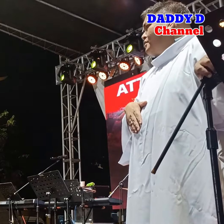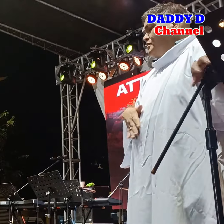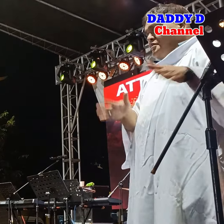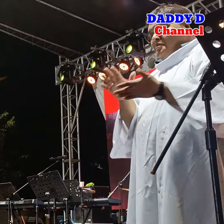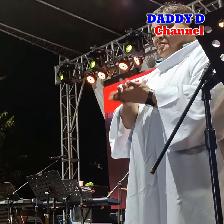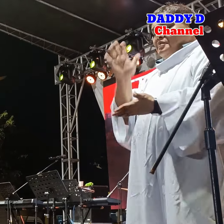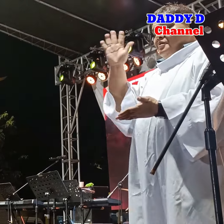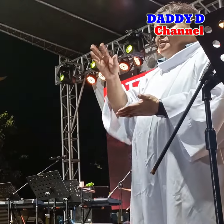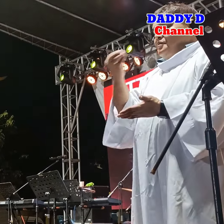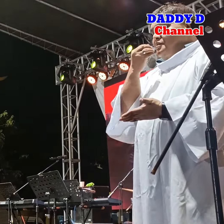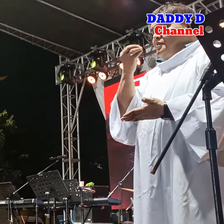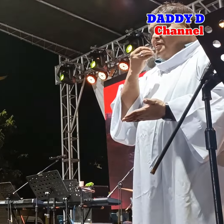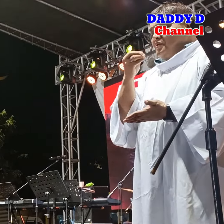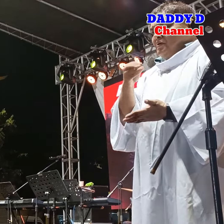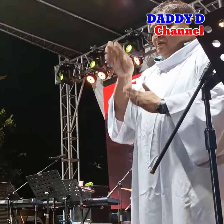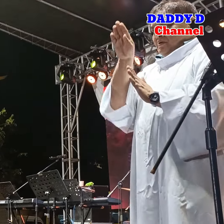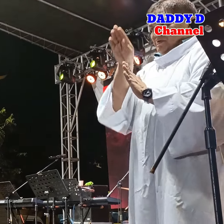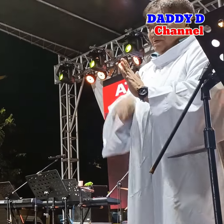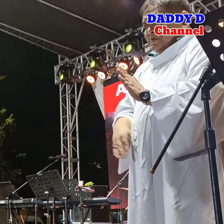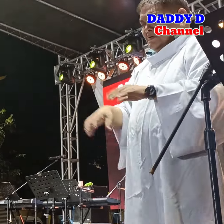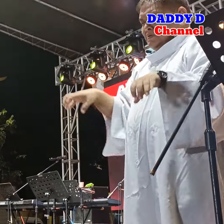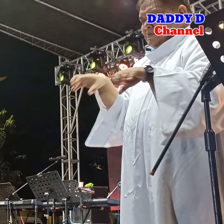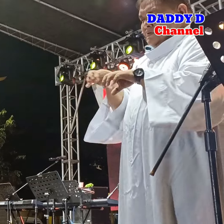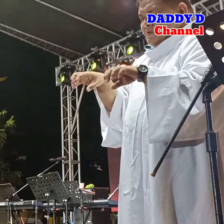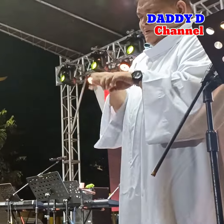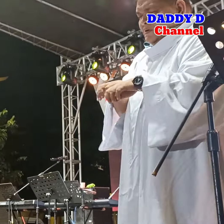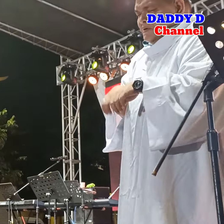Nagmahal ang pagkain, kumonti ang trabaho.